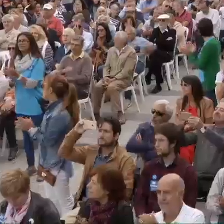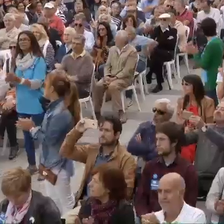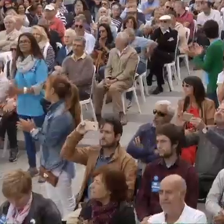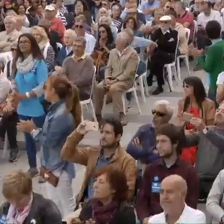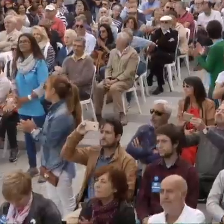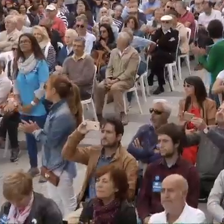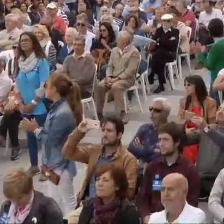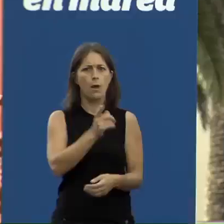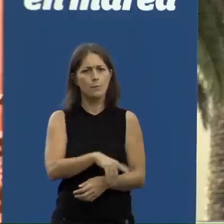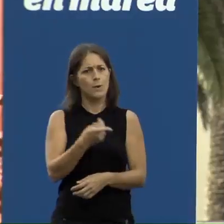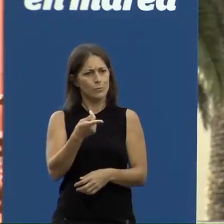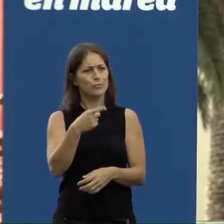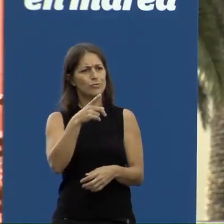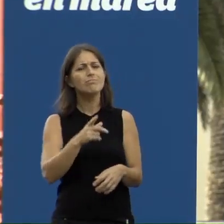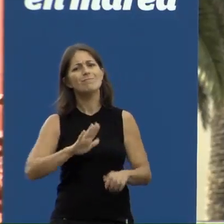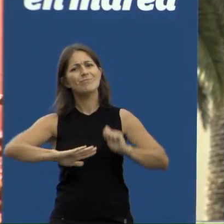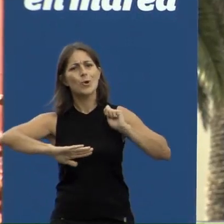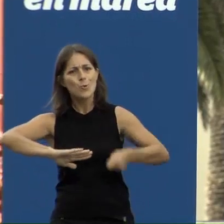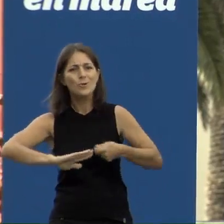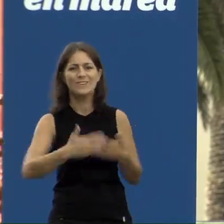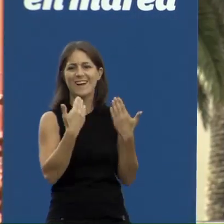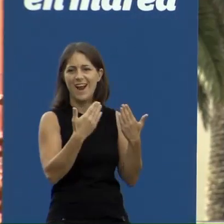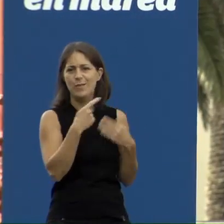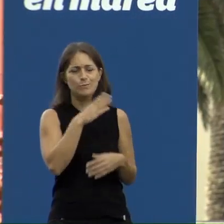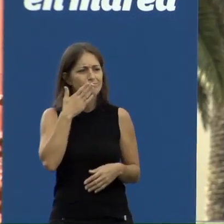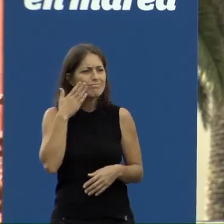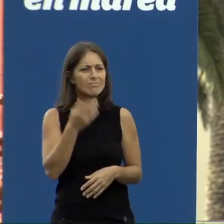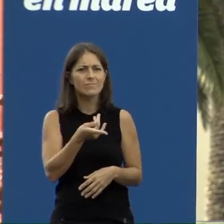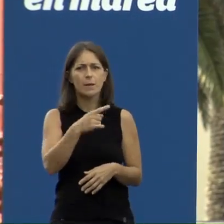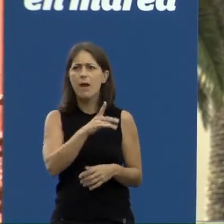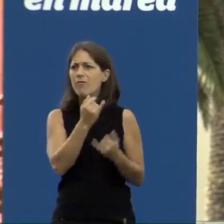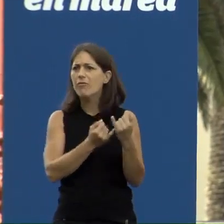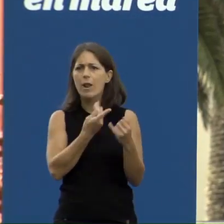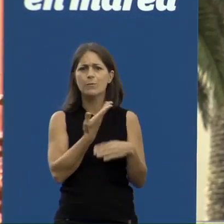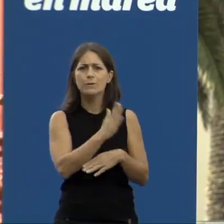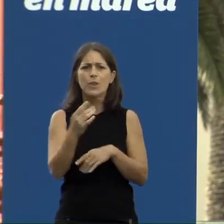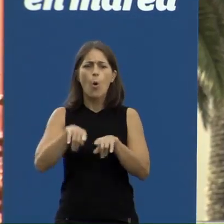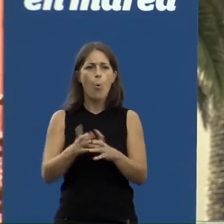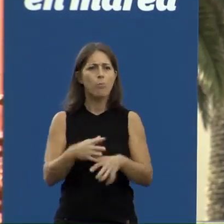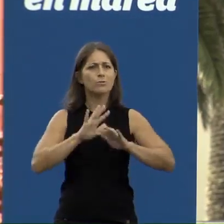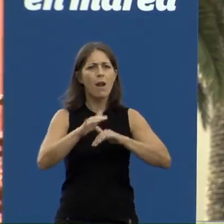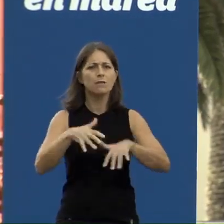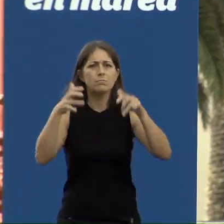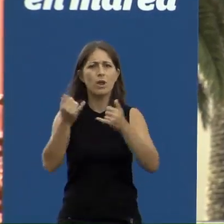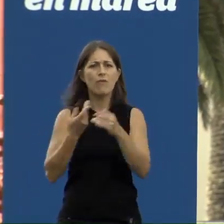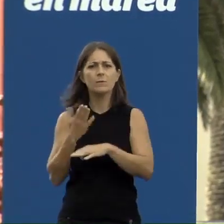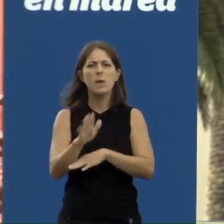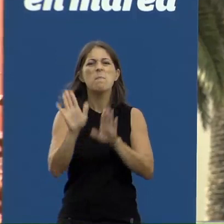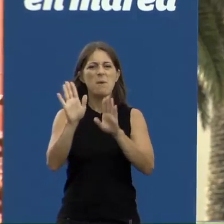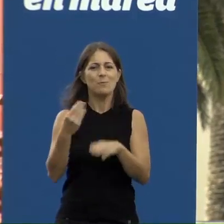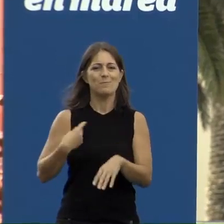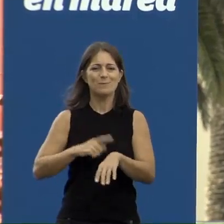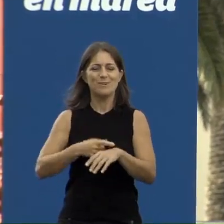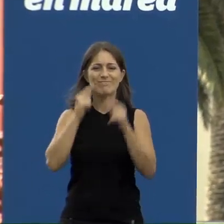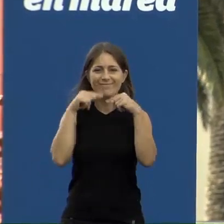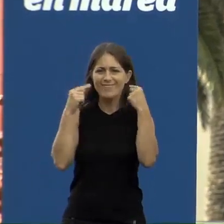Grazas, por suposto, Luís, pola túa valentía e honestidade, por representar mellor que ninguén o espírito da marea e facelo sempre cun sorriso, pese a que